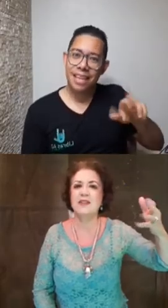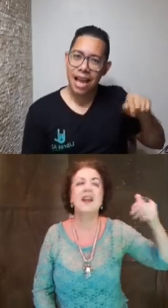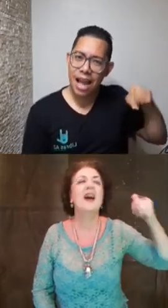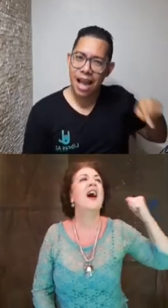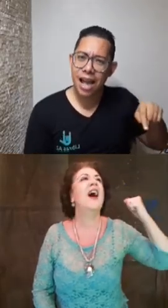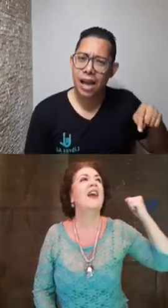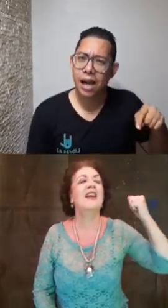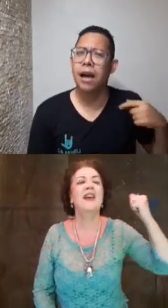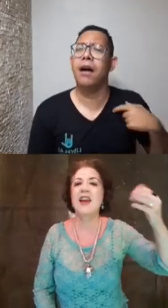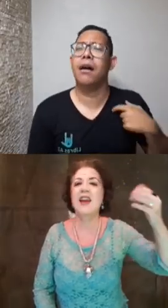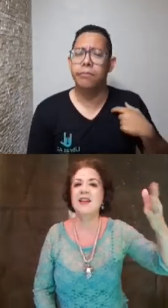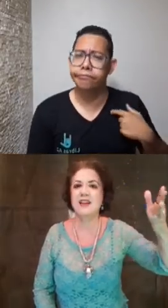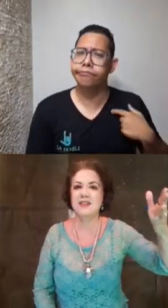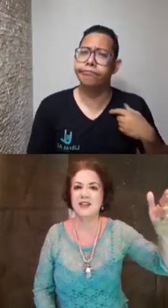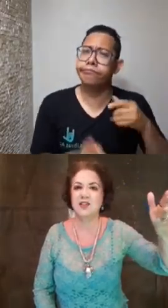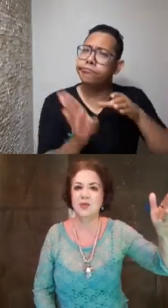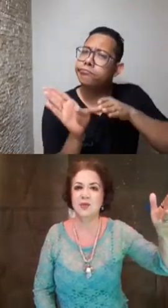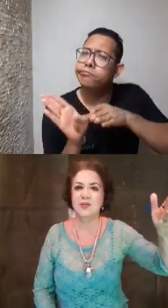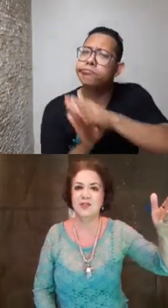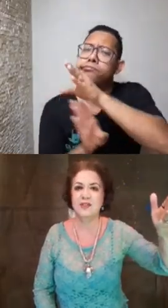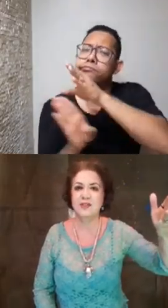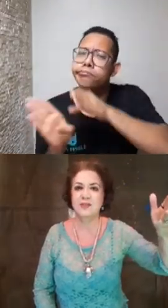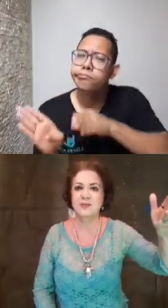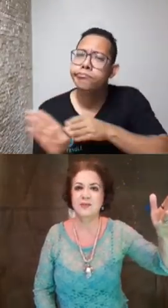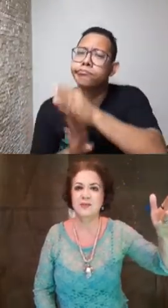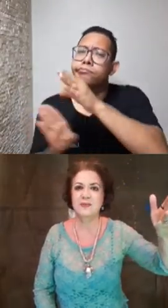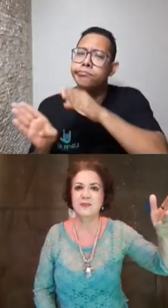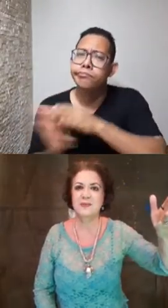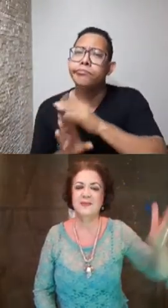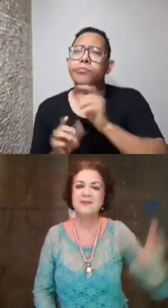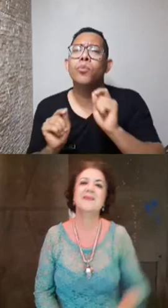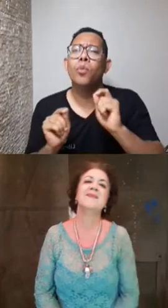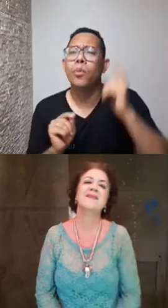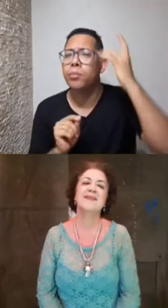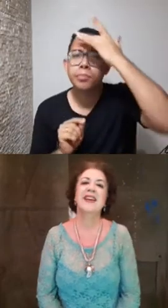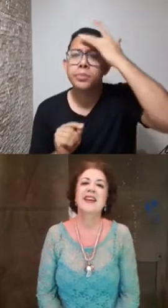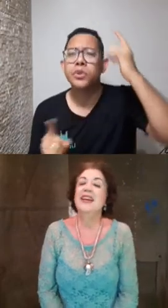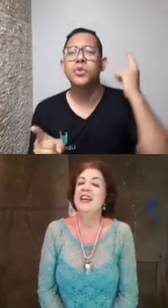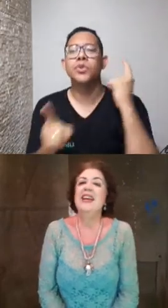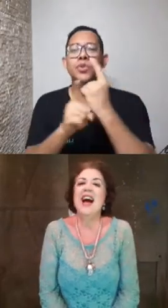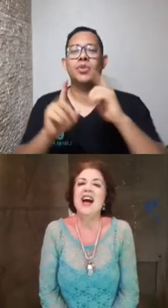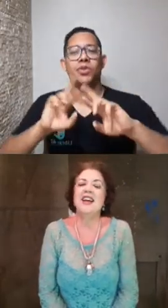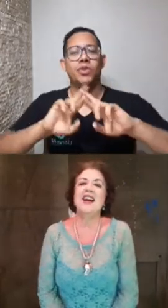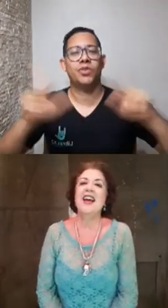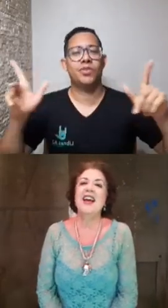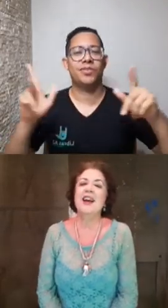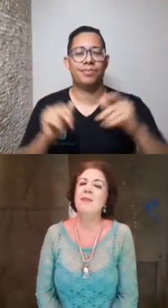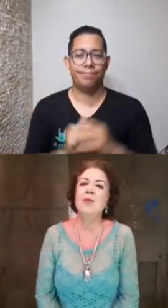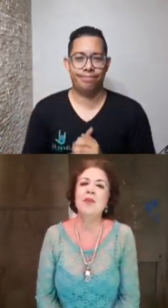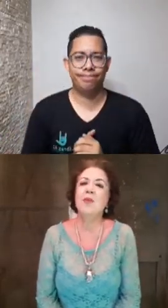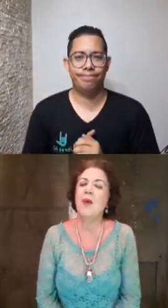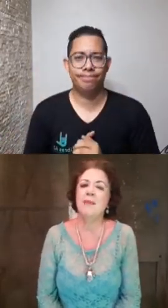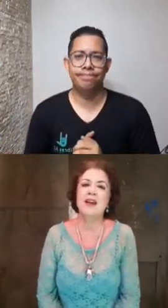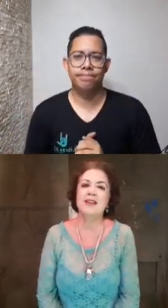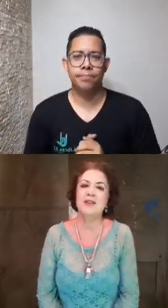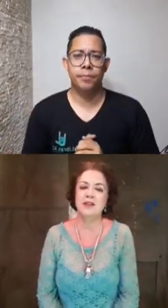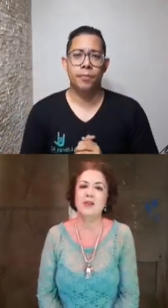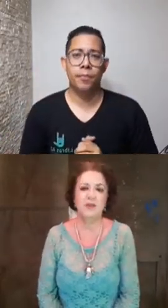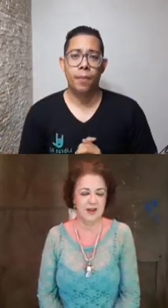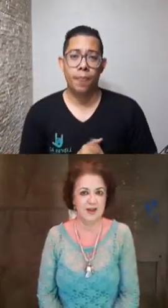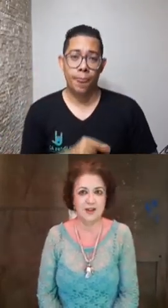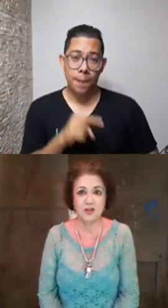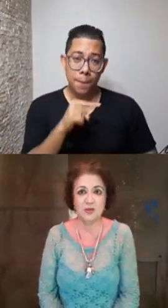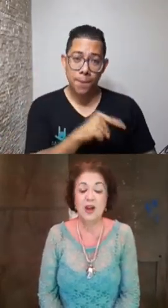palavras, além das atitudes. Yara era muito amada no